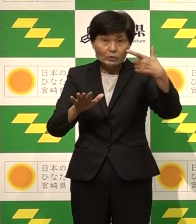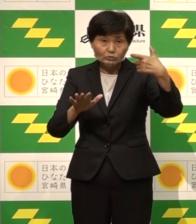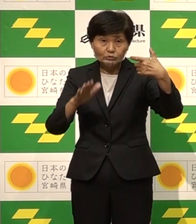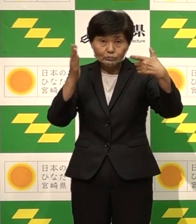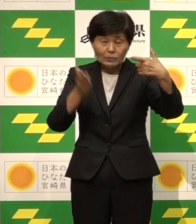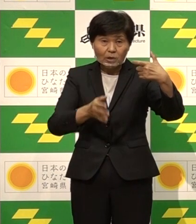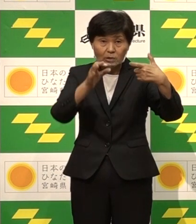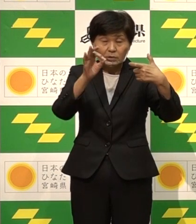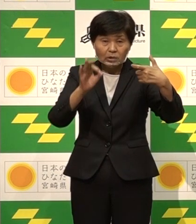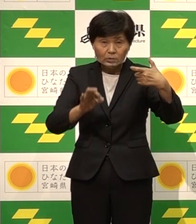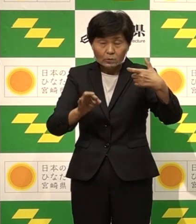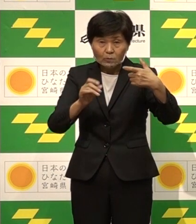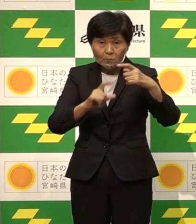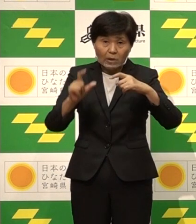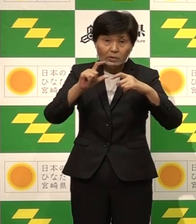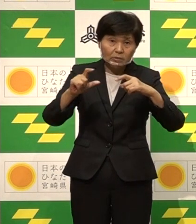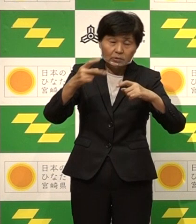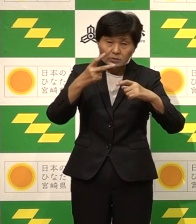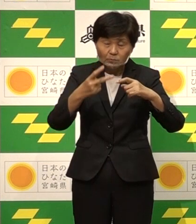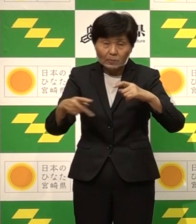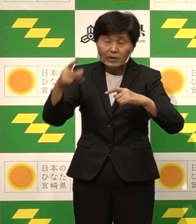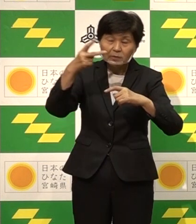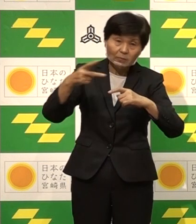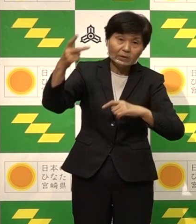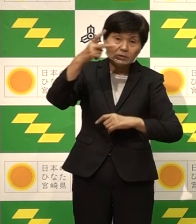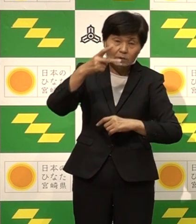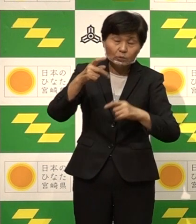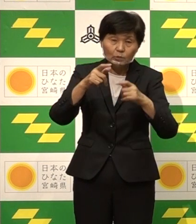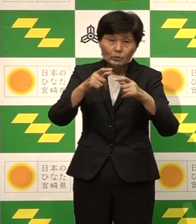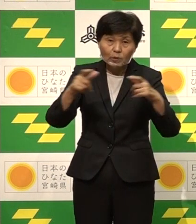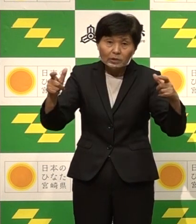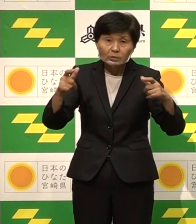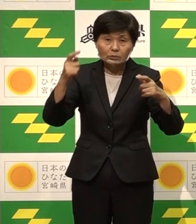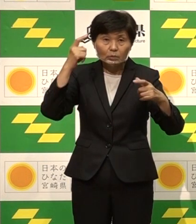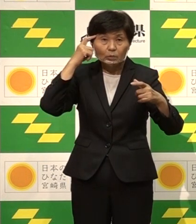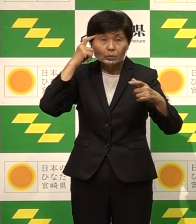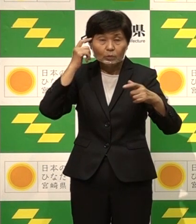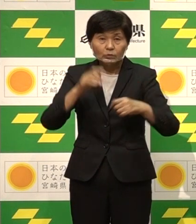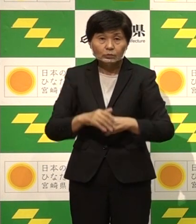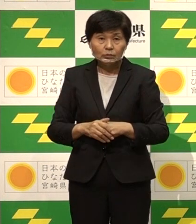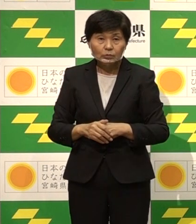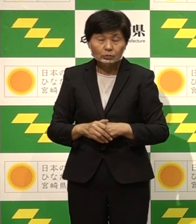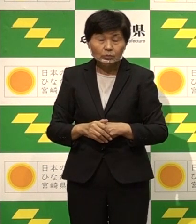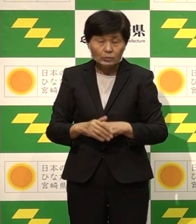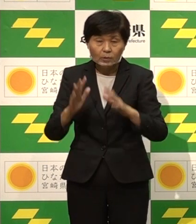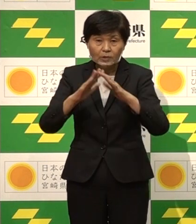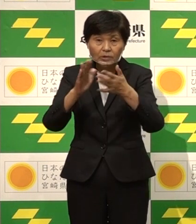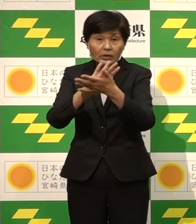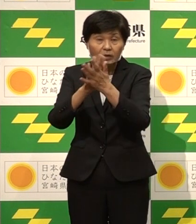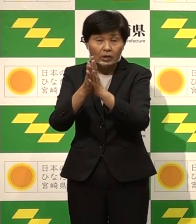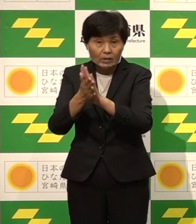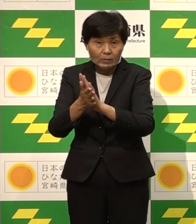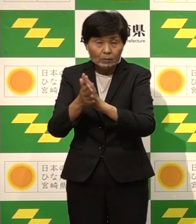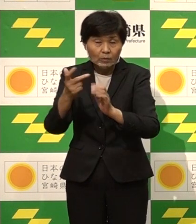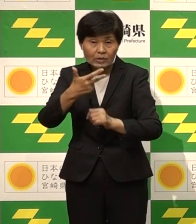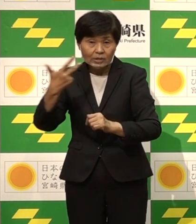ということで、倍々で増えているという印象があるんですけれども、本県も先週からすると、ポ